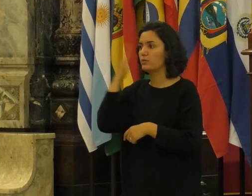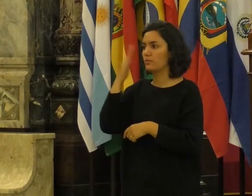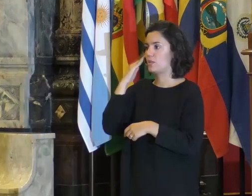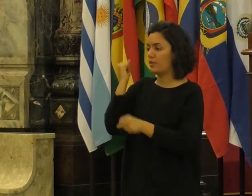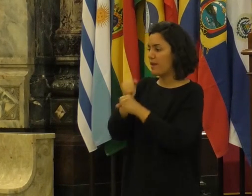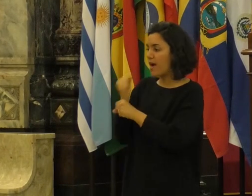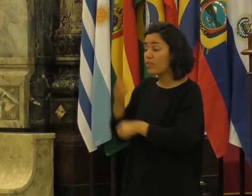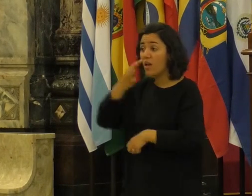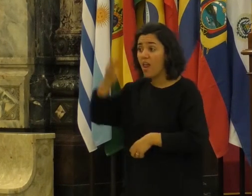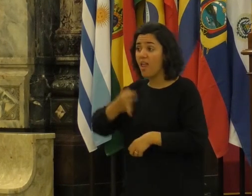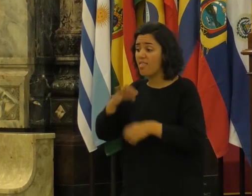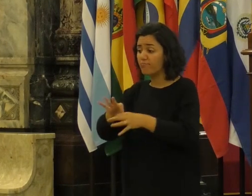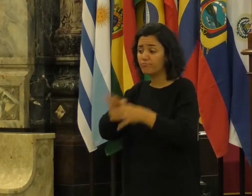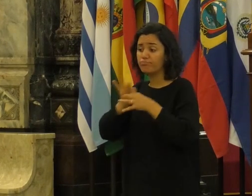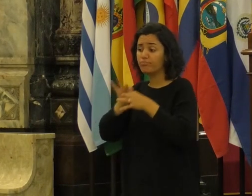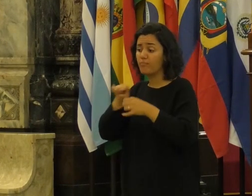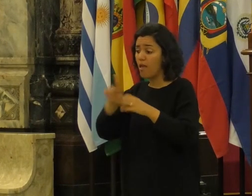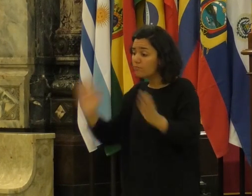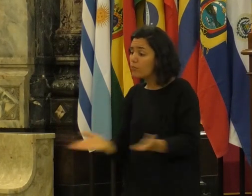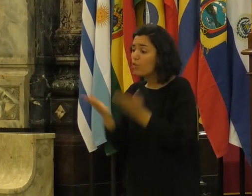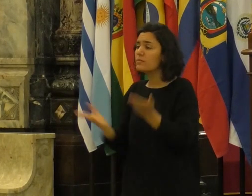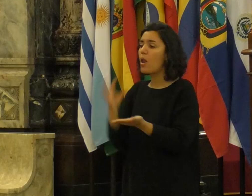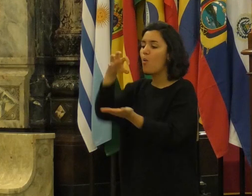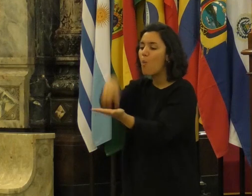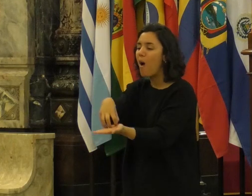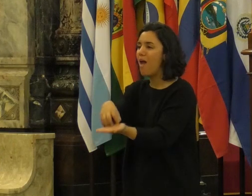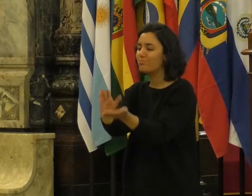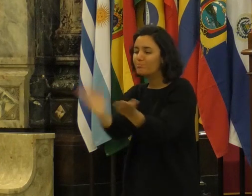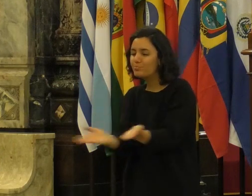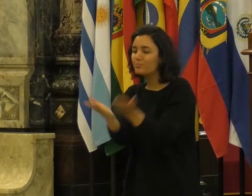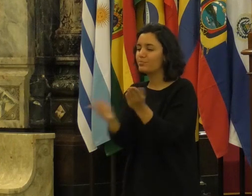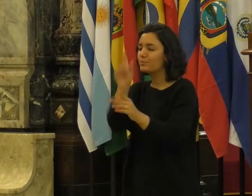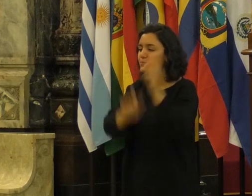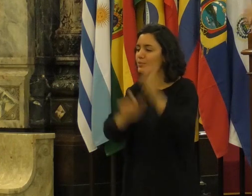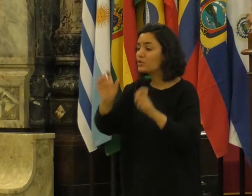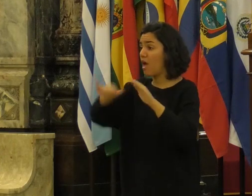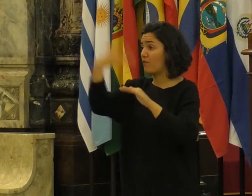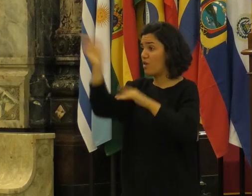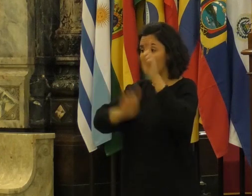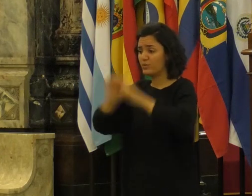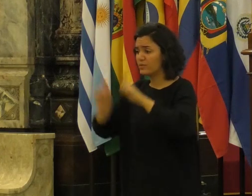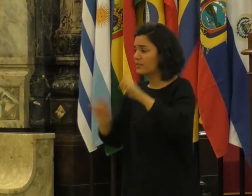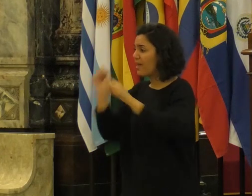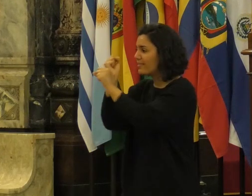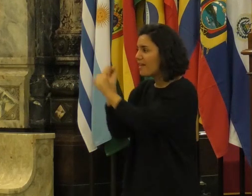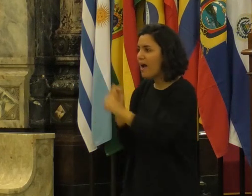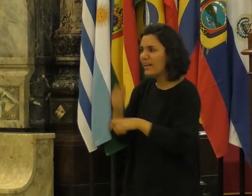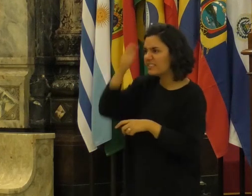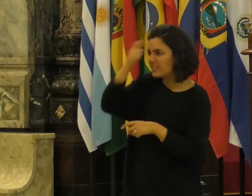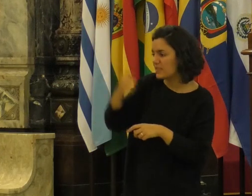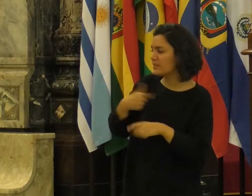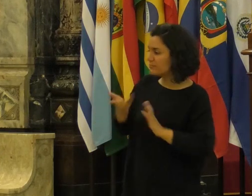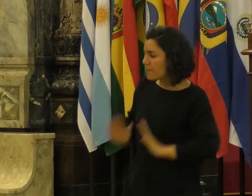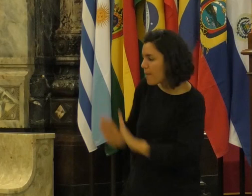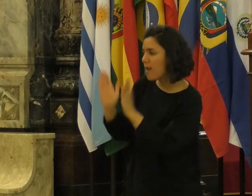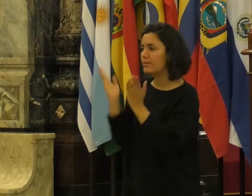de la realidad, potenciando los recursos locales, las personas fuera de la universidad que trabajen con la ciencia y que se formen.